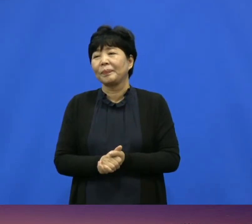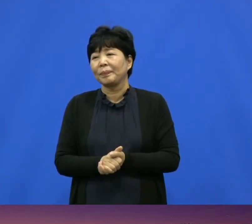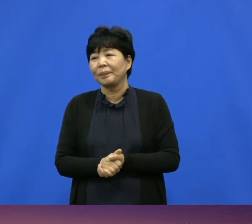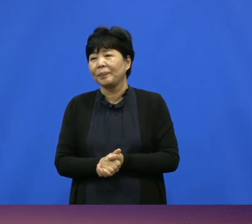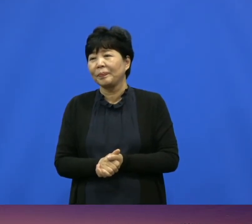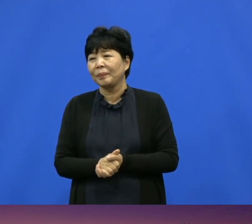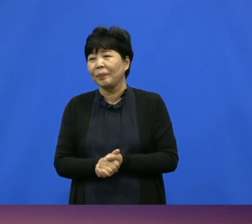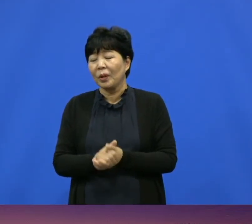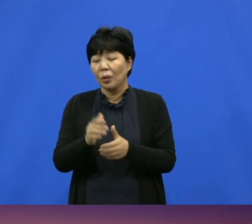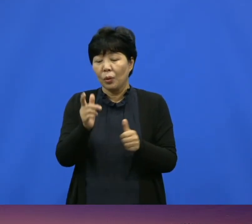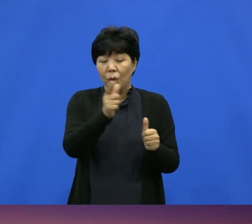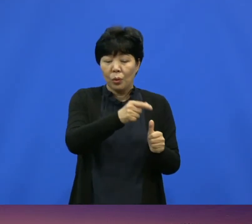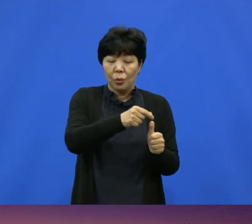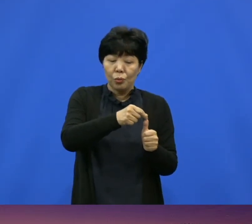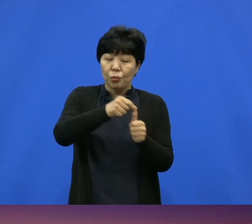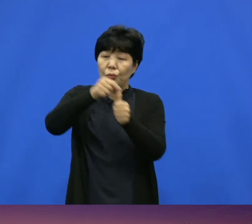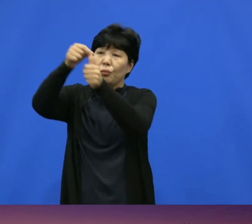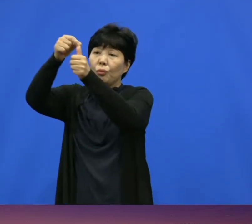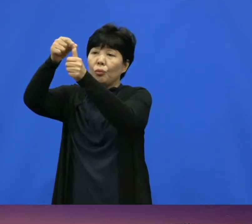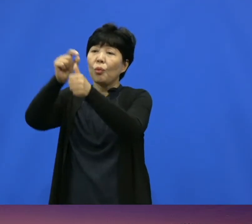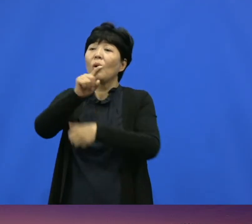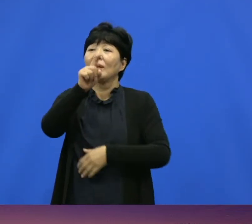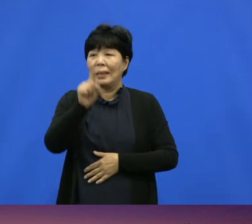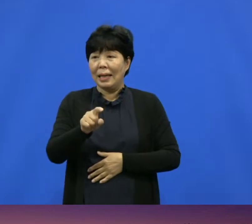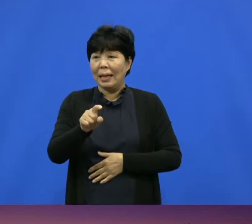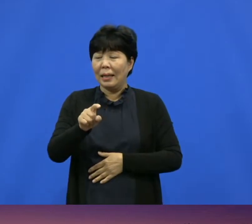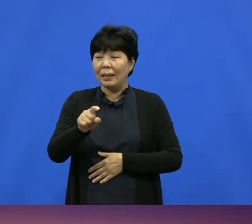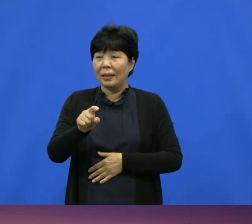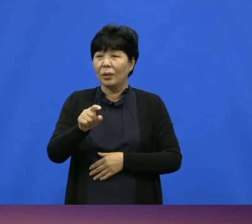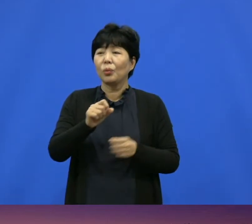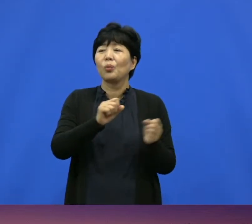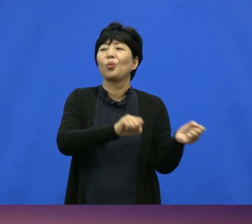그래서 구원이라는 뭘까요, 여러분? 구원은 딴 게 아니에요. 회복이에요,